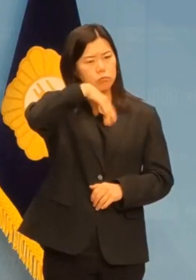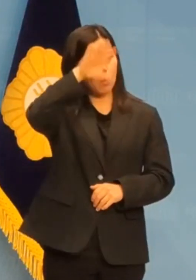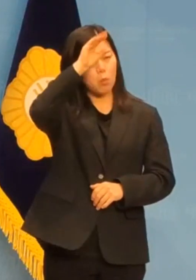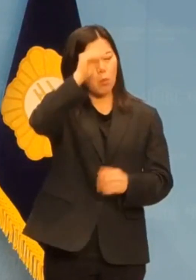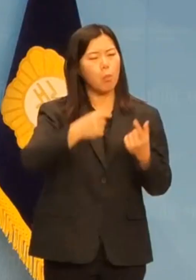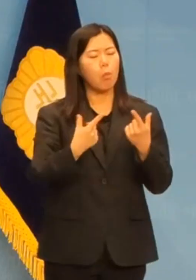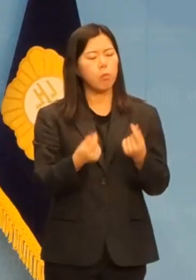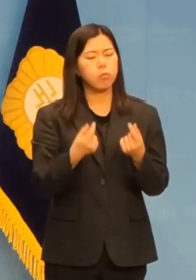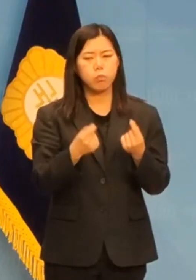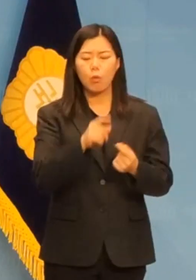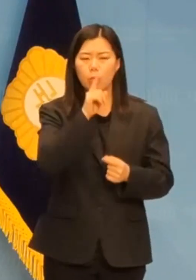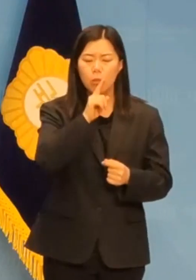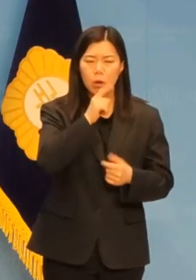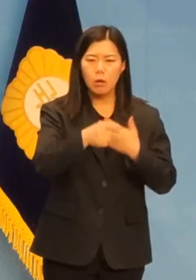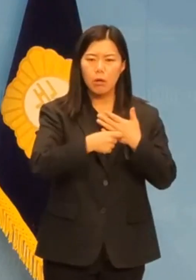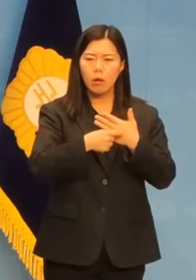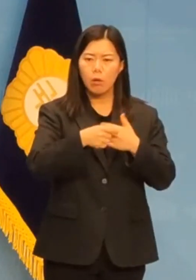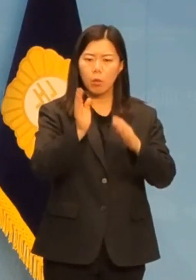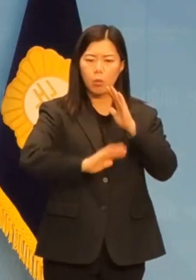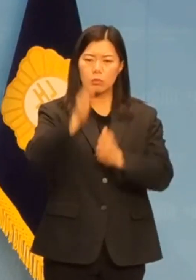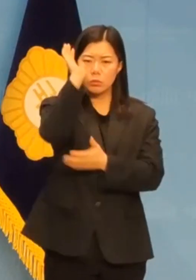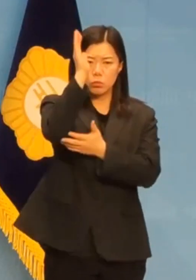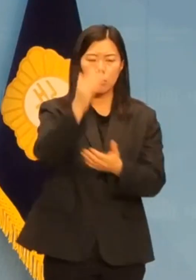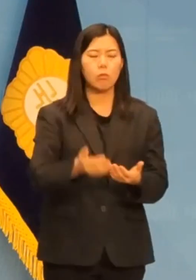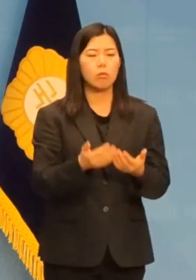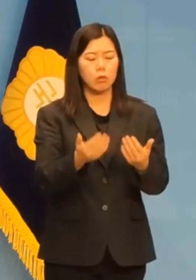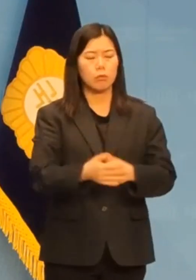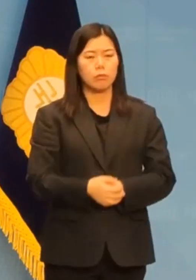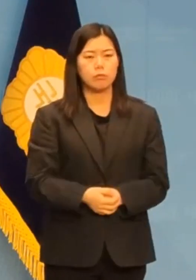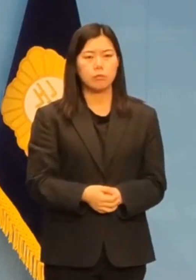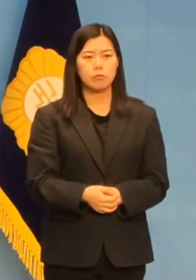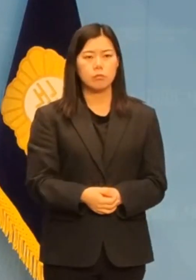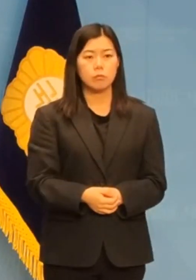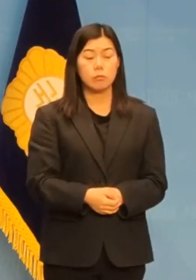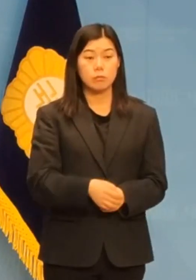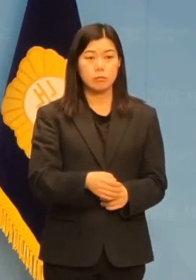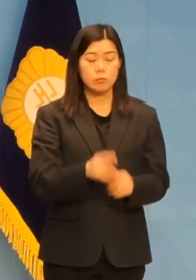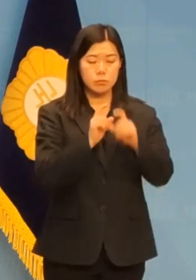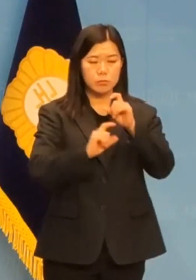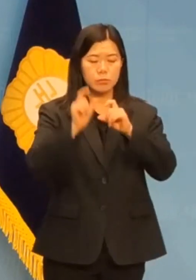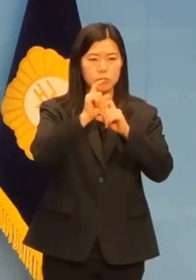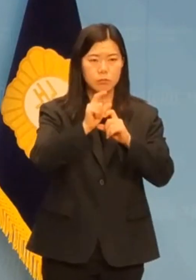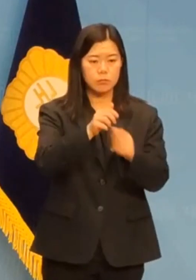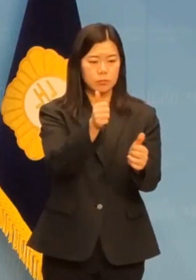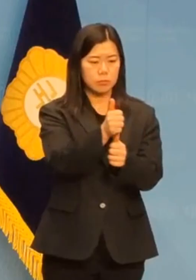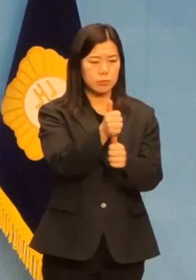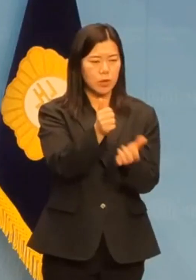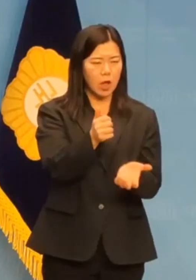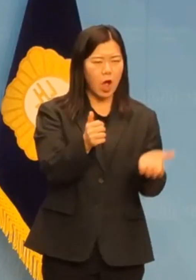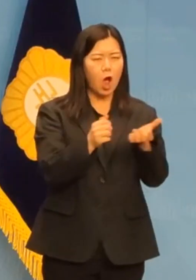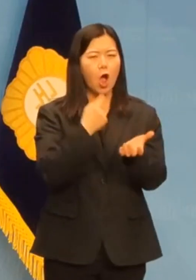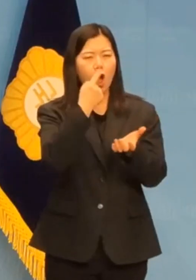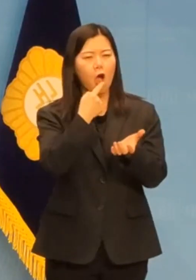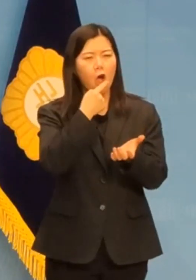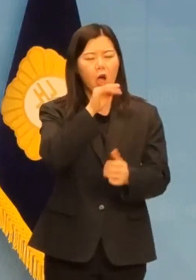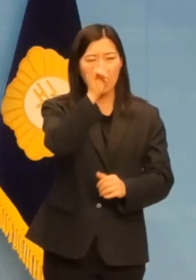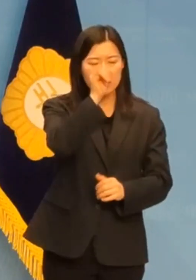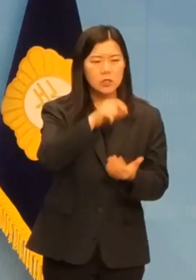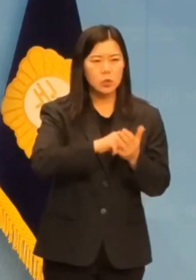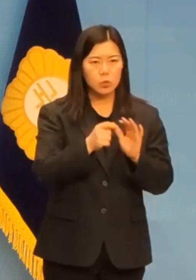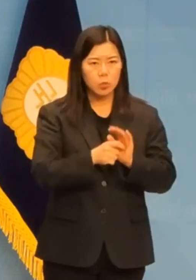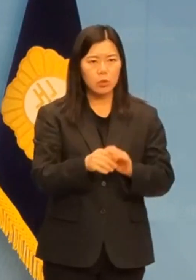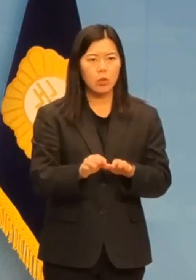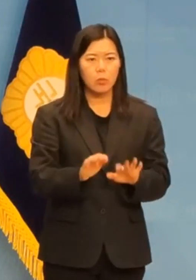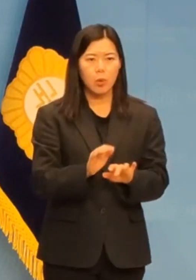포장해 공식 브리핑까지 진행했습니다. 심지어 차관 승진설까지 거론되며